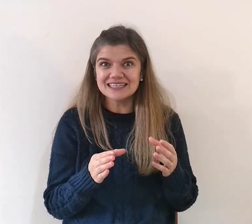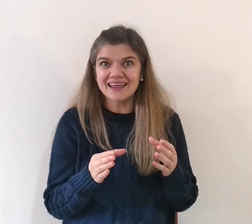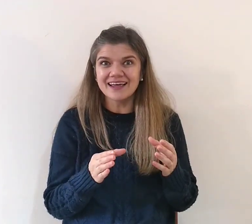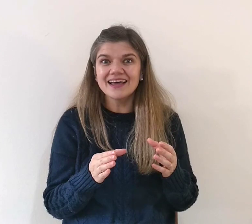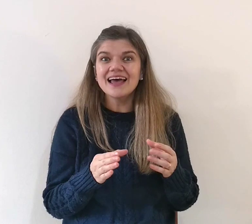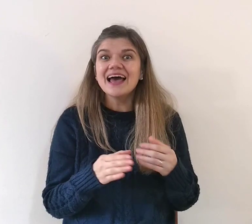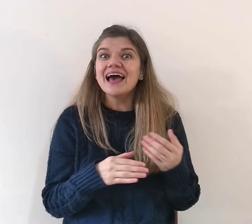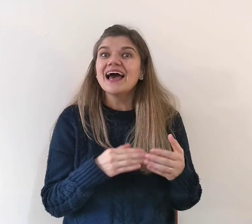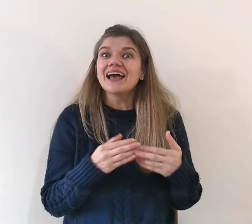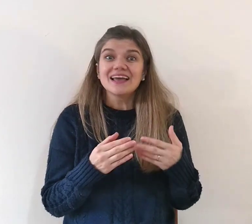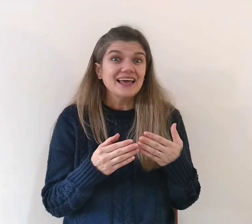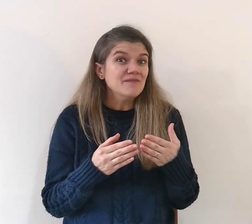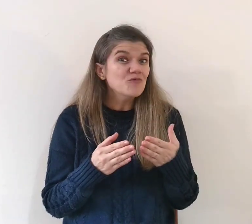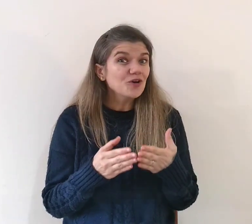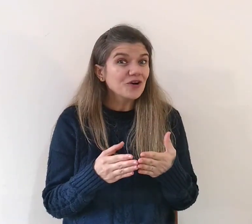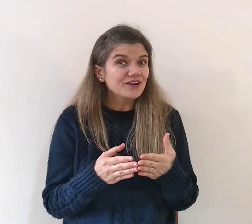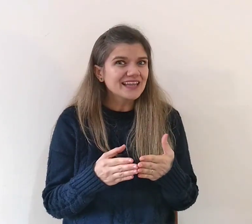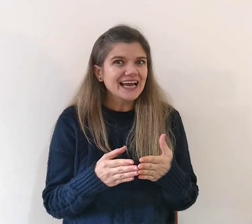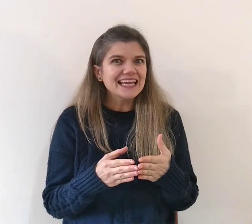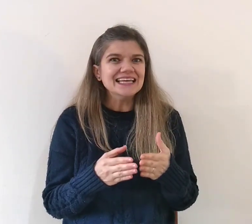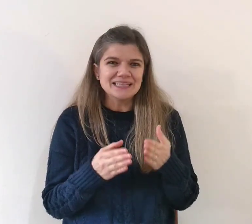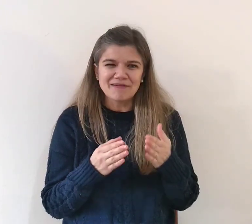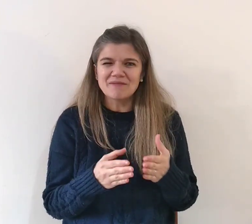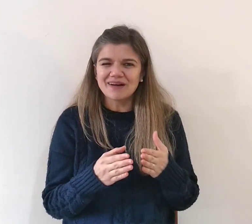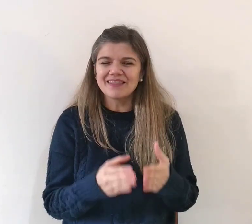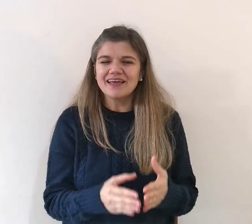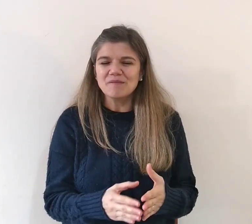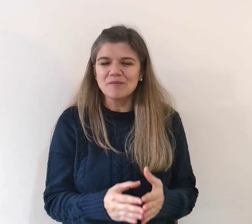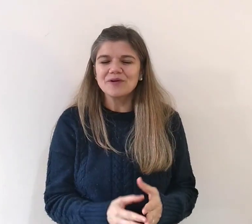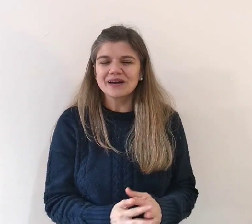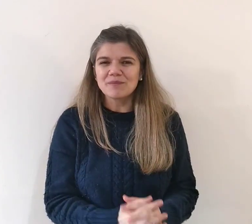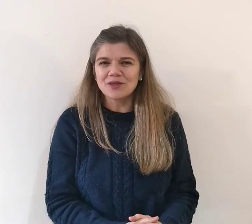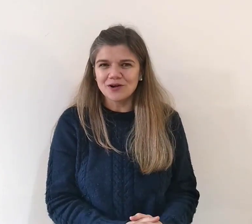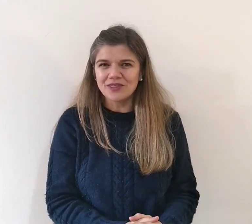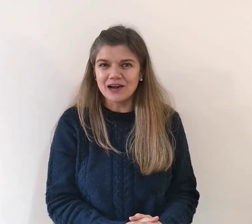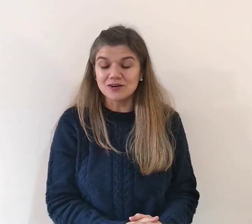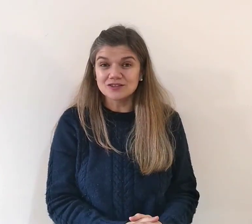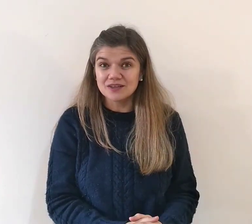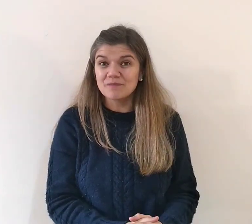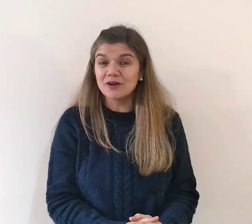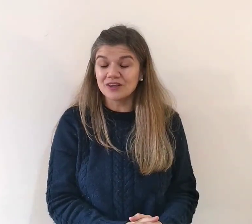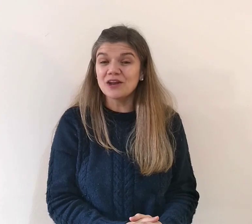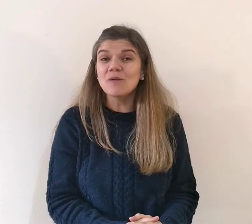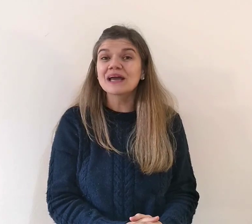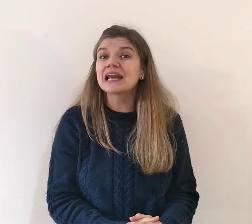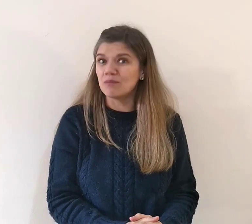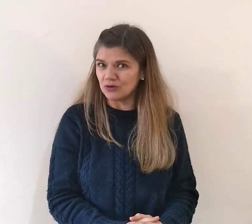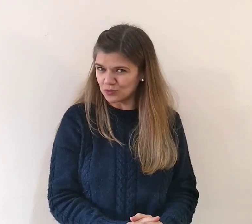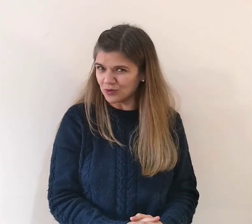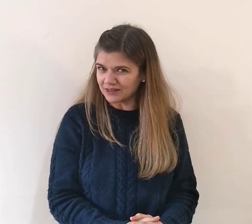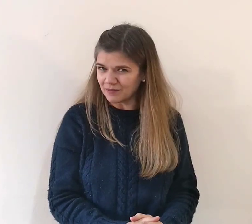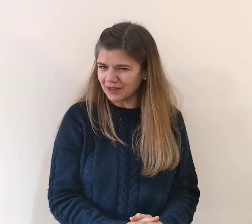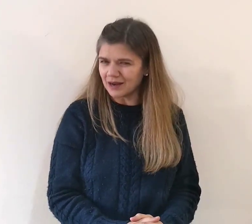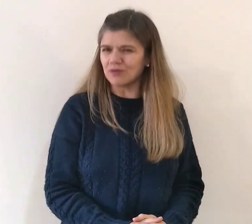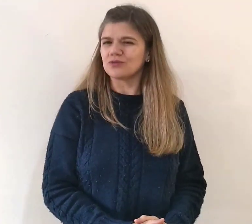dramatizada. Es muy corta y se van a aprender muy rápido los diálogos. Pero quiero ver las posturas también, la postura